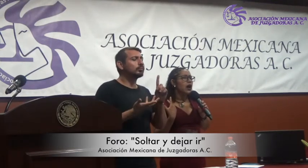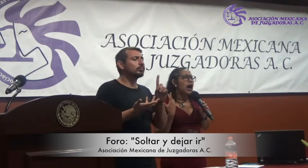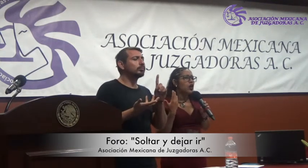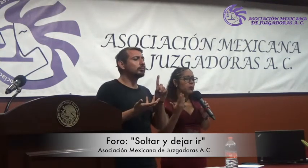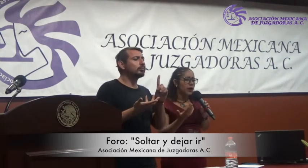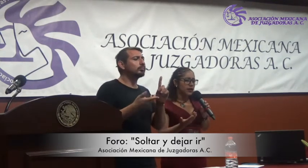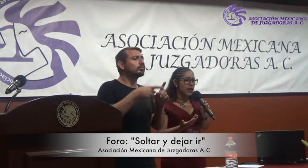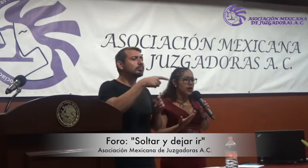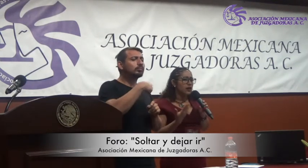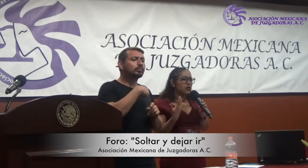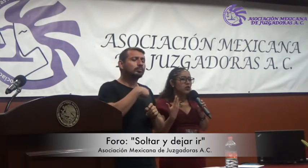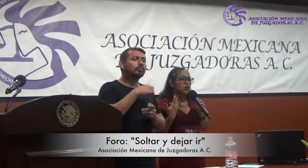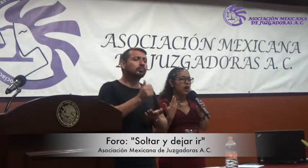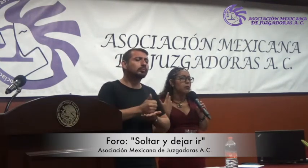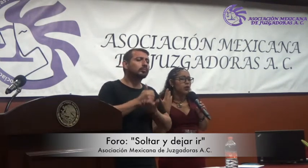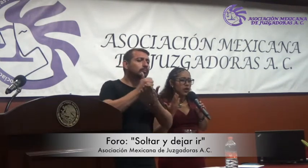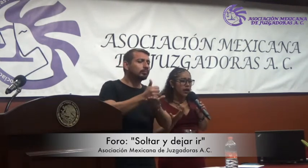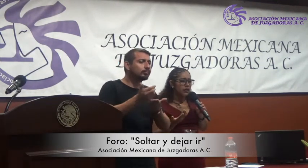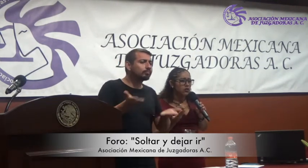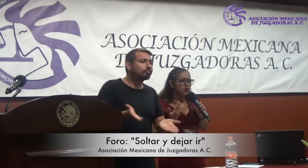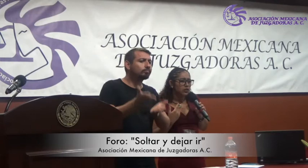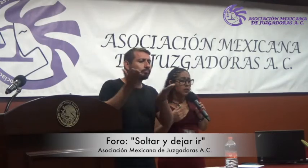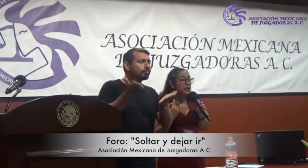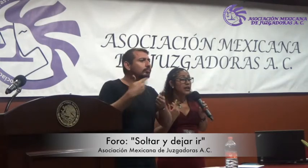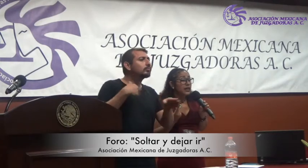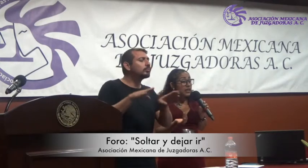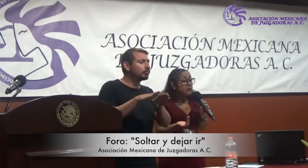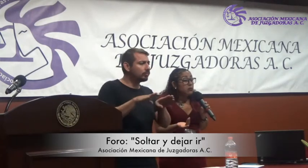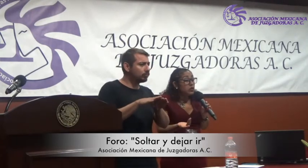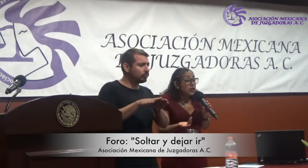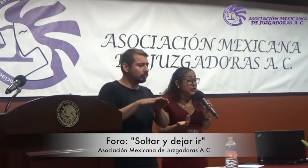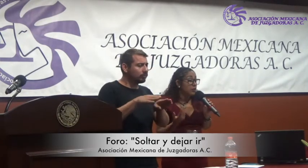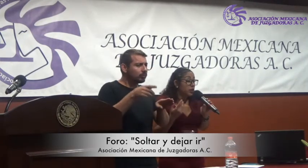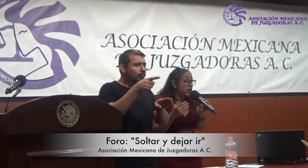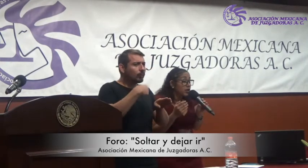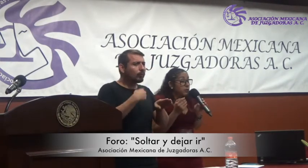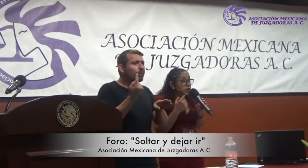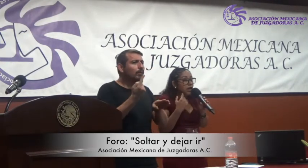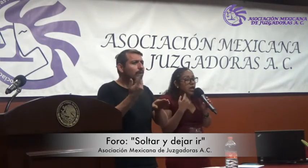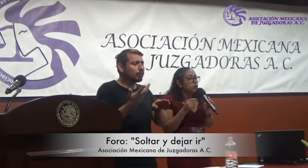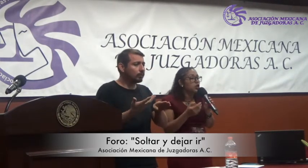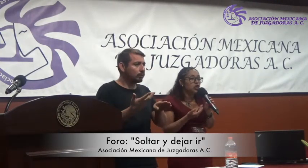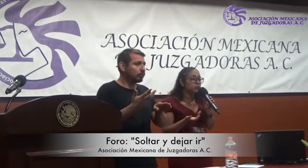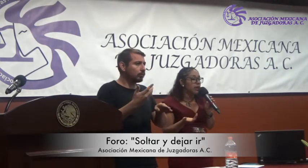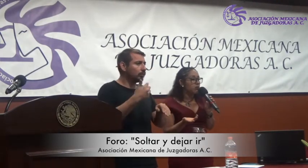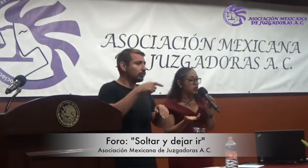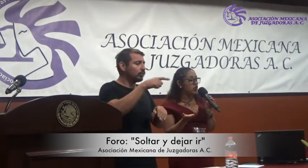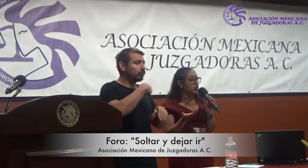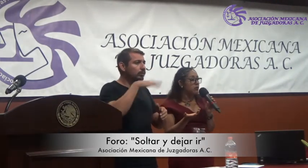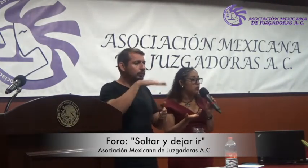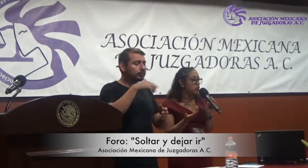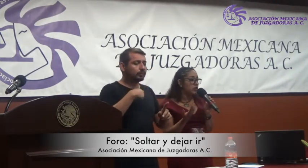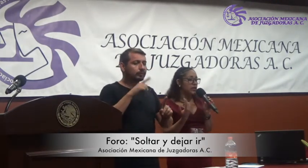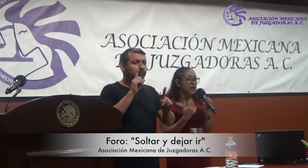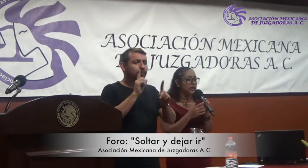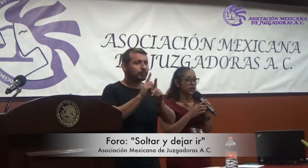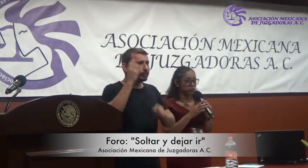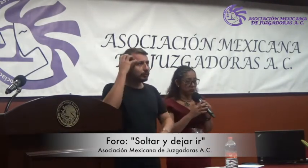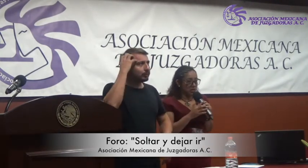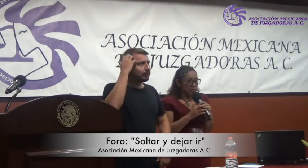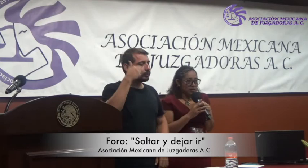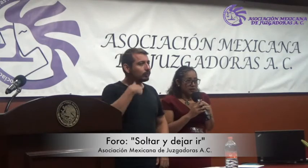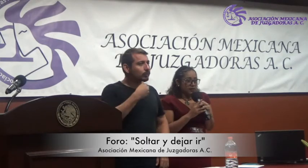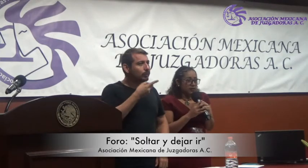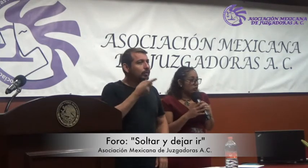podemos acompañarlo, apoyarlo? ¿Qué debemos de hacer? Porque de repente llegamos y nos paramos y no sabemos ni siquiera